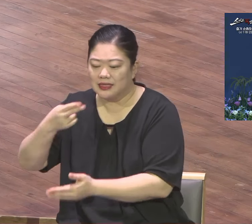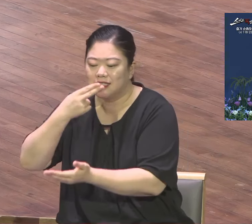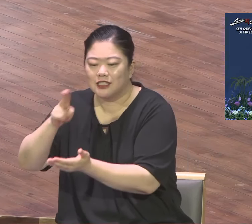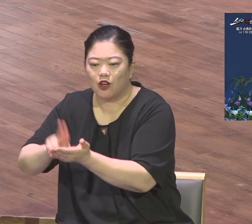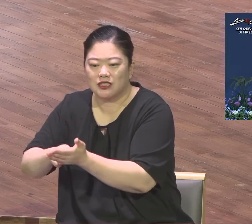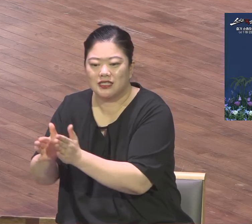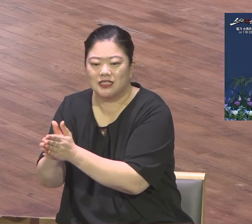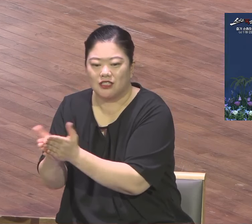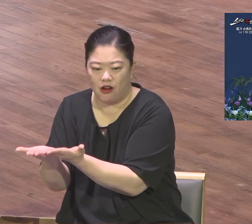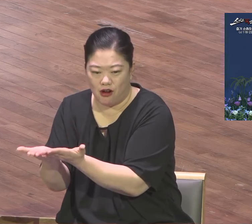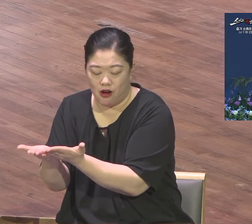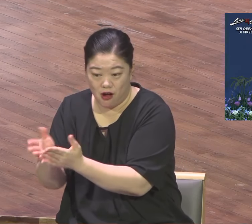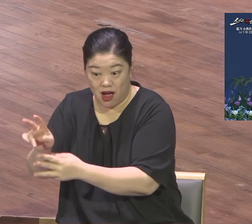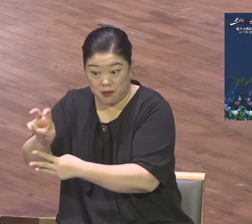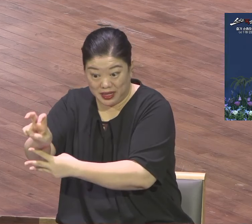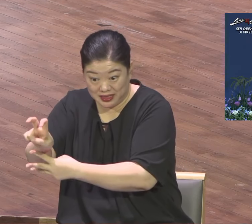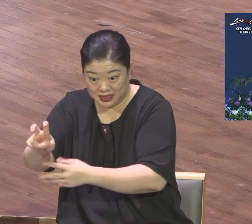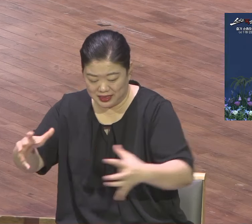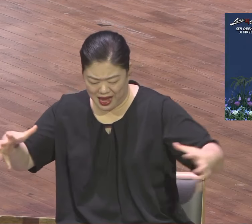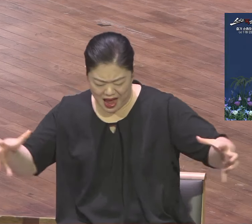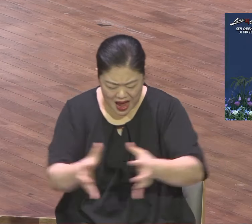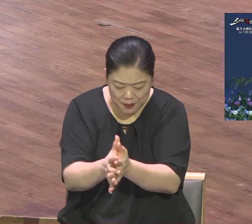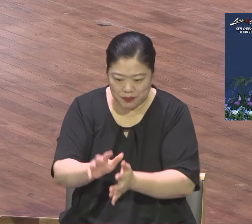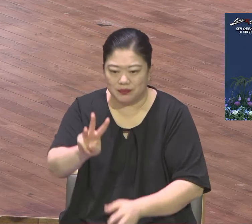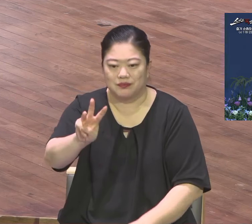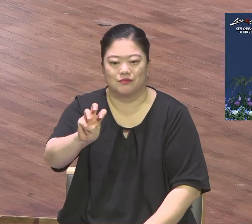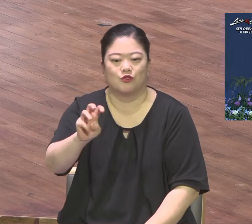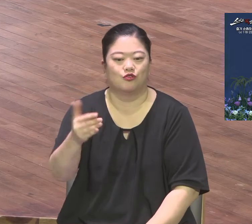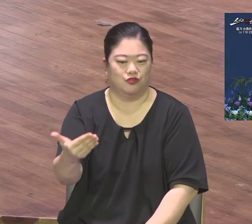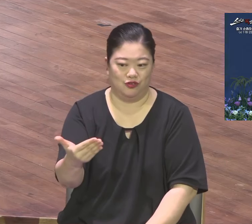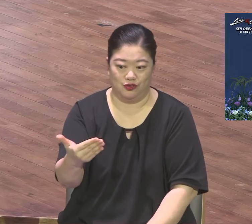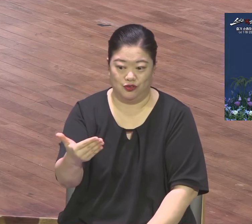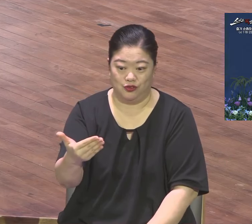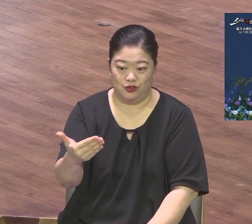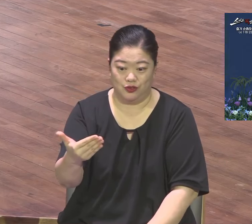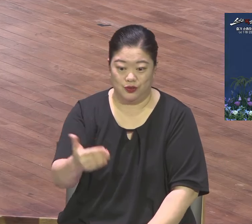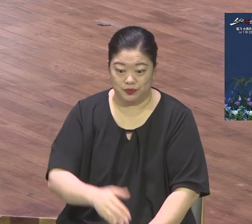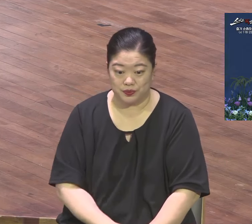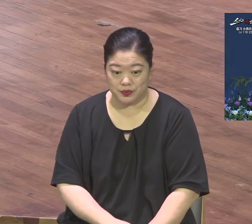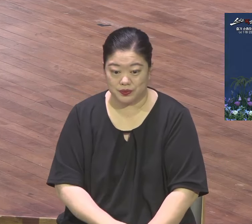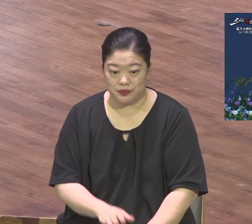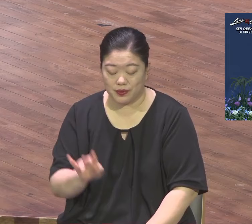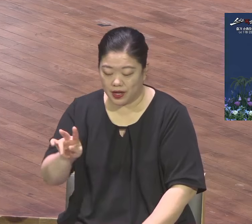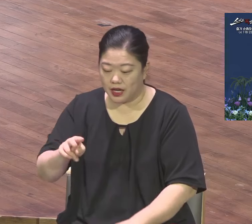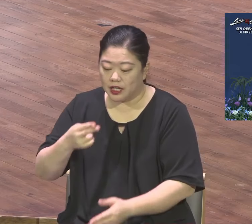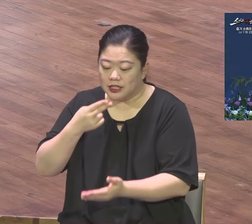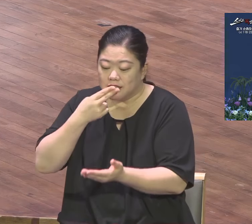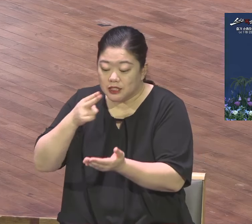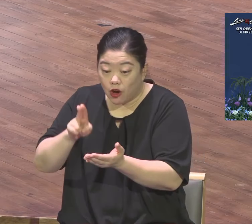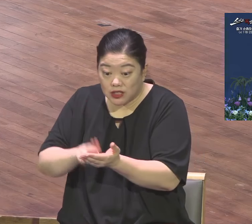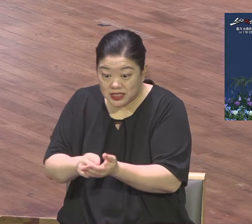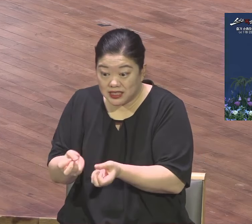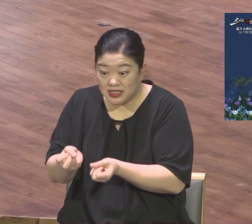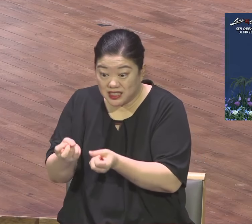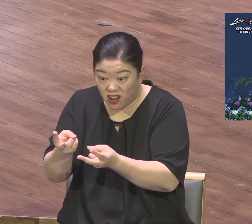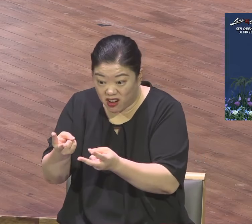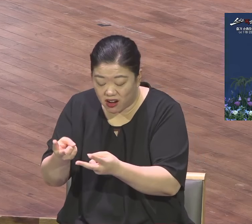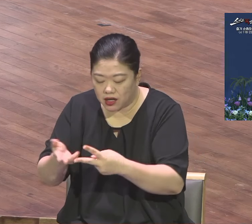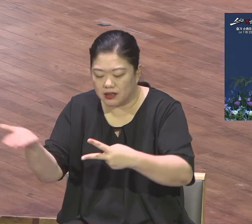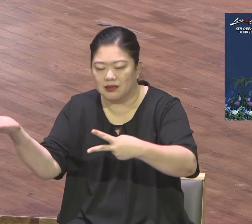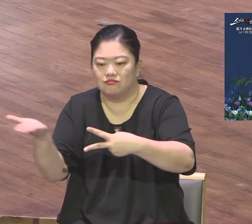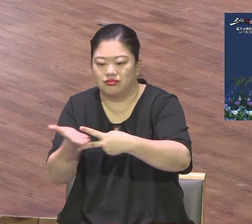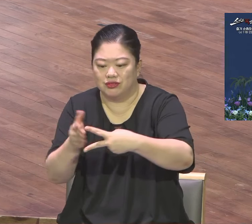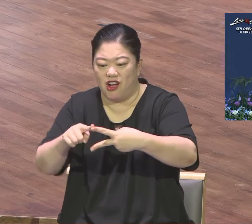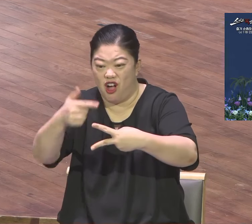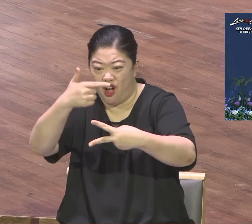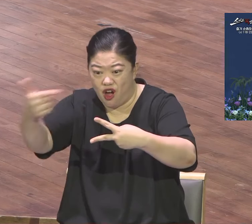그렇게 구분을 합니다. 그리고 이 서신서도 대서신서, 소서신서로